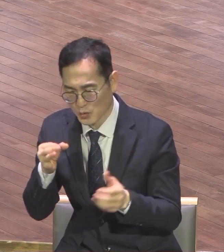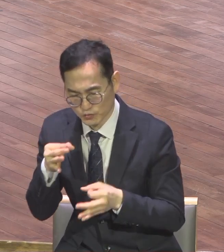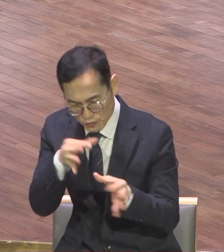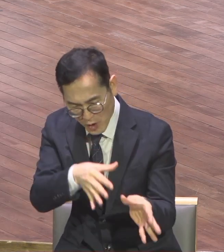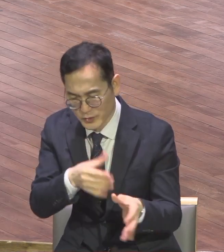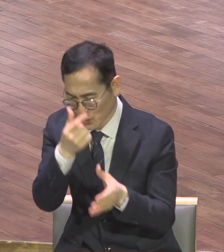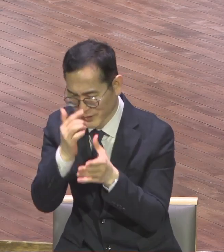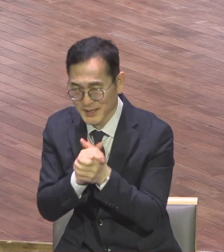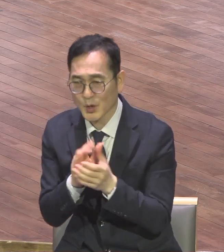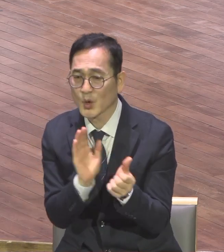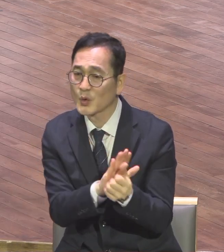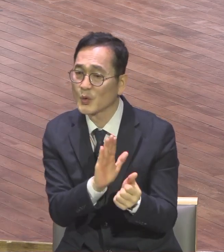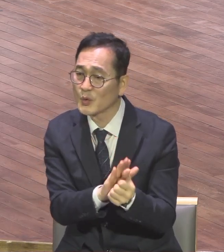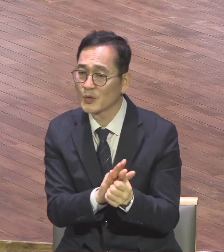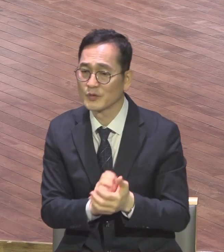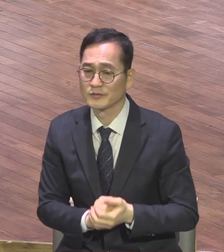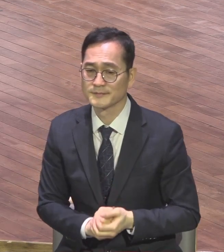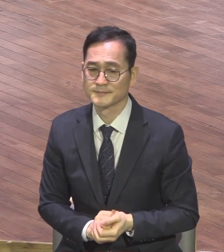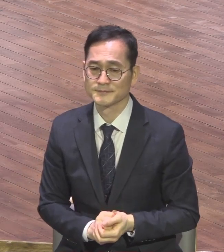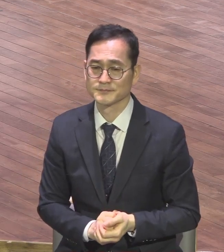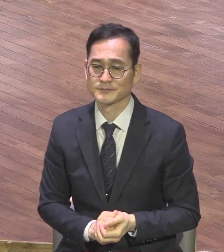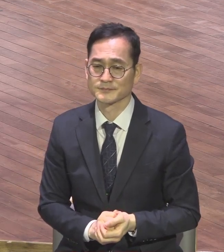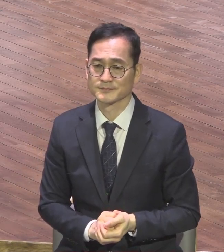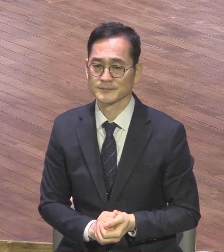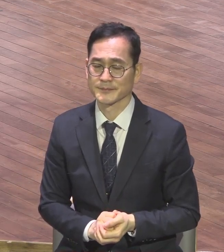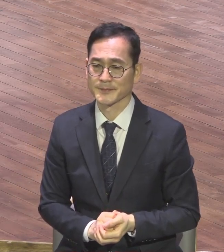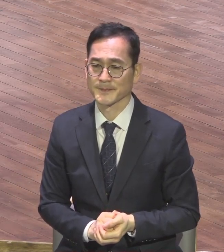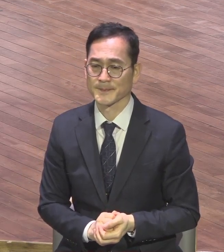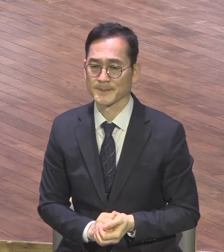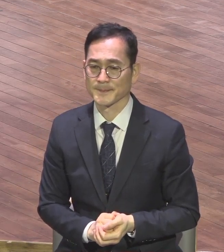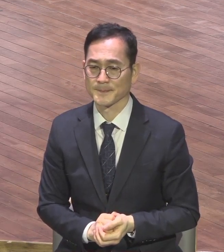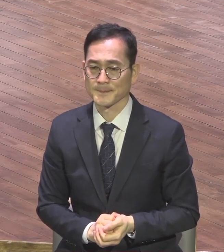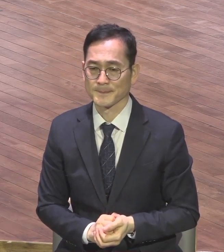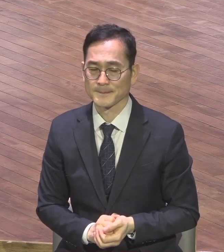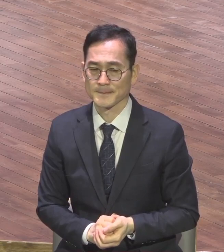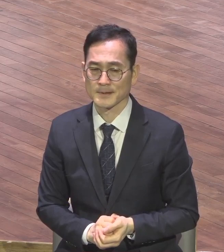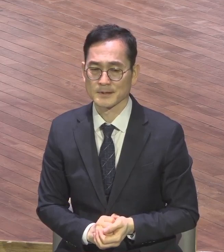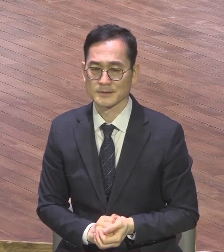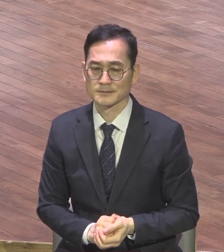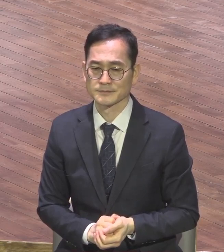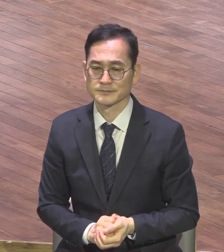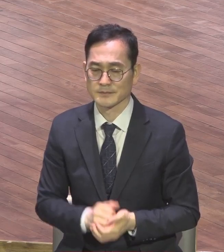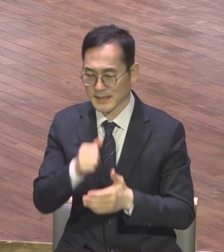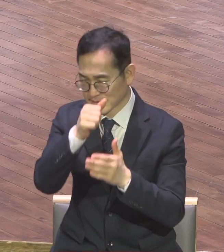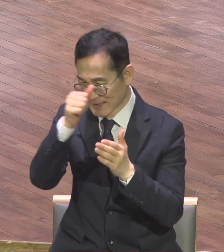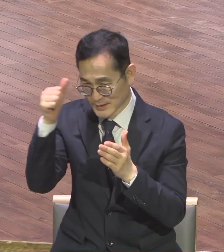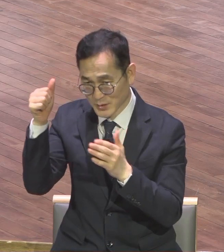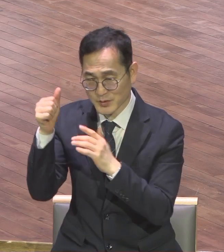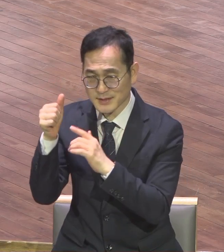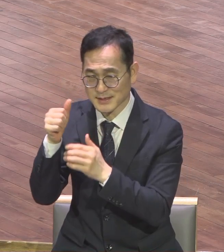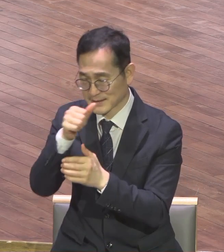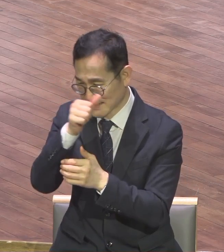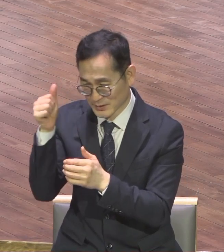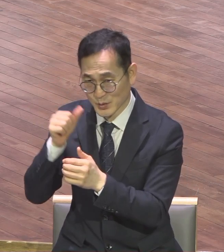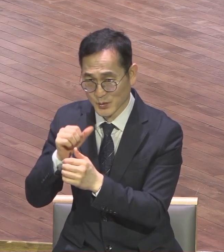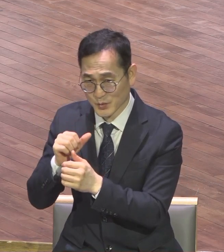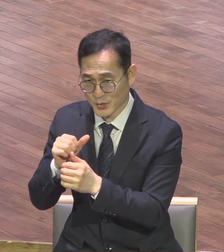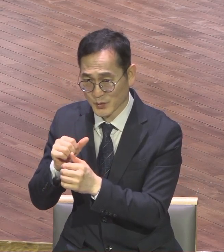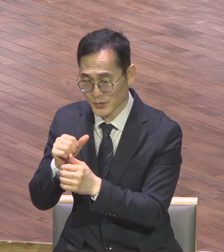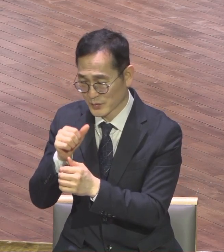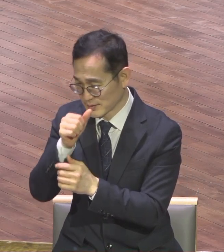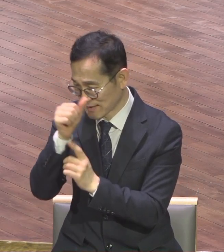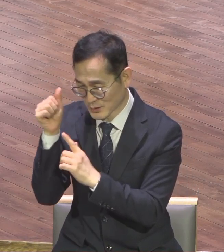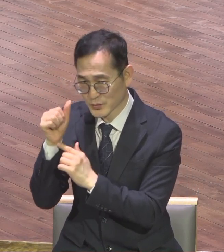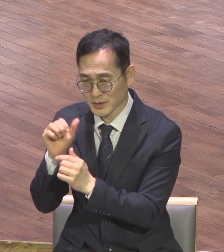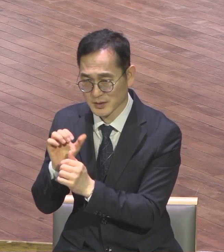그래서 구체적으로 정말 체험하는 그러한 장로들이 되어야 되겠다. 그렇게